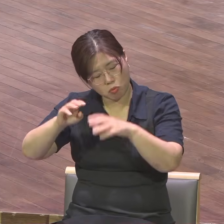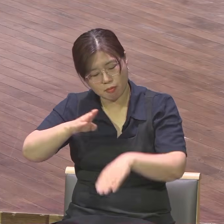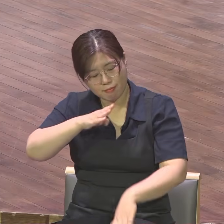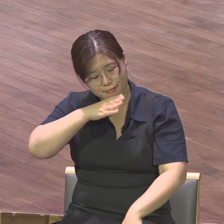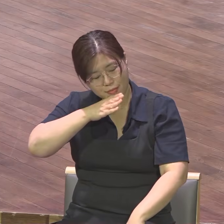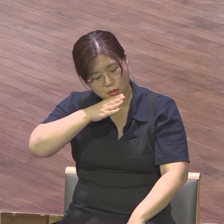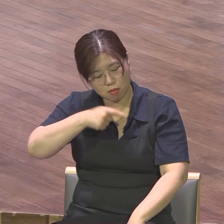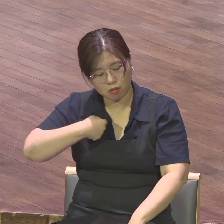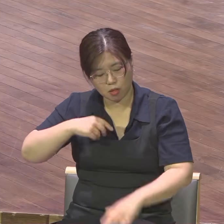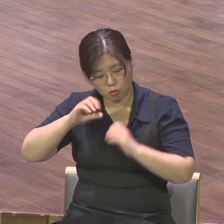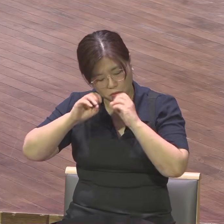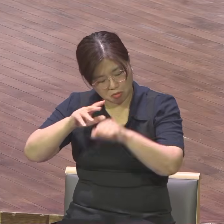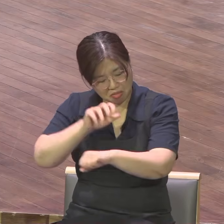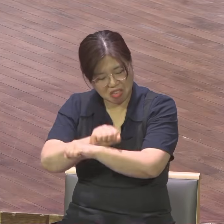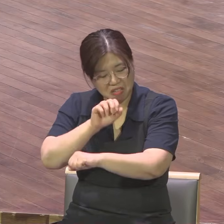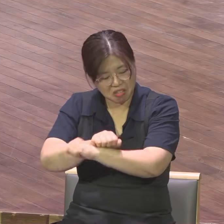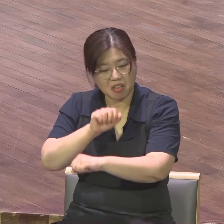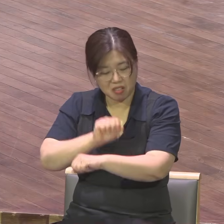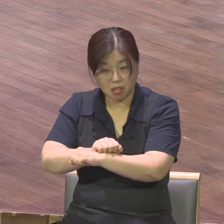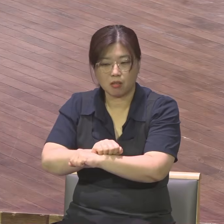지구 좁다고요.